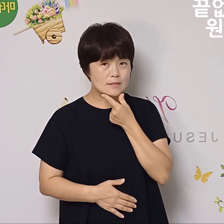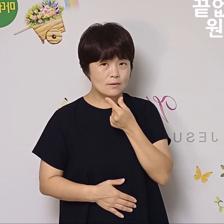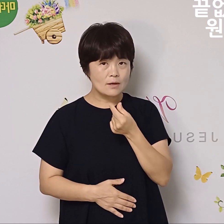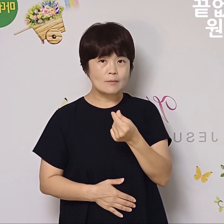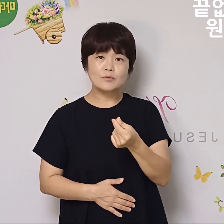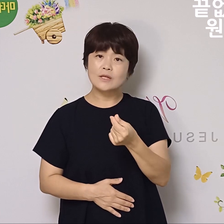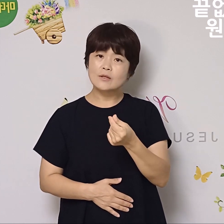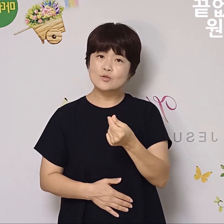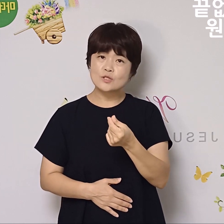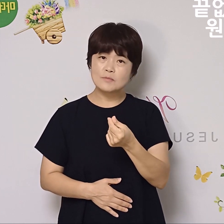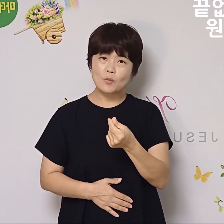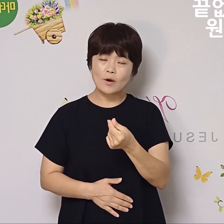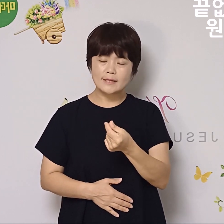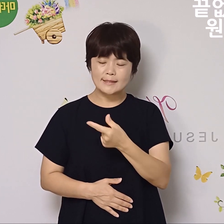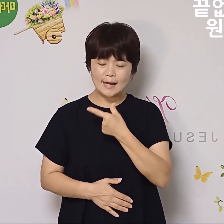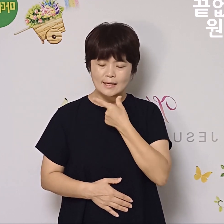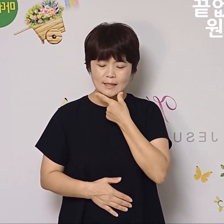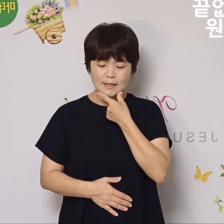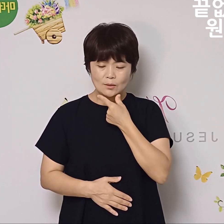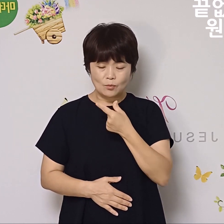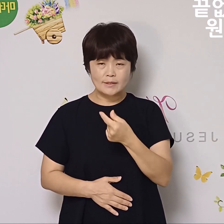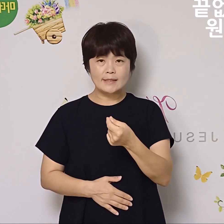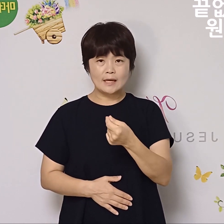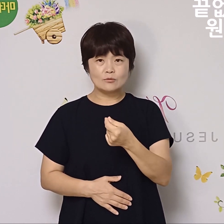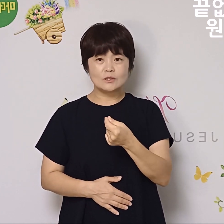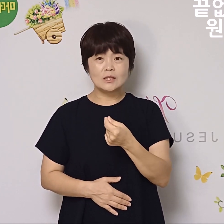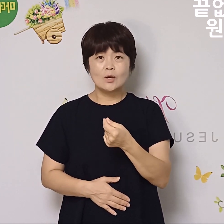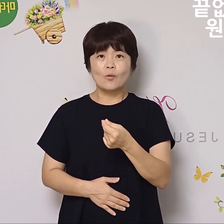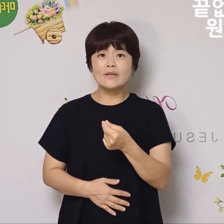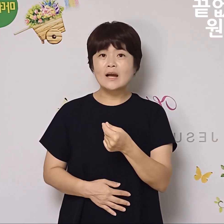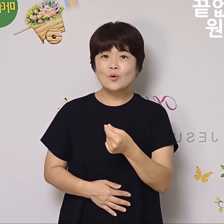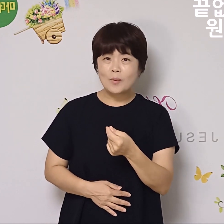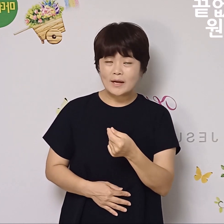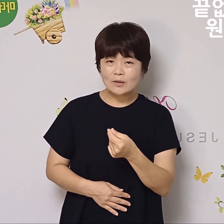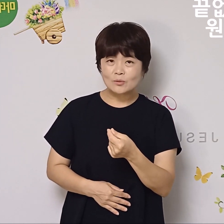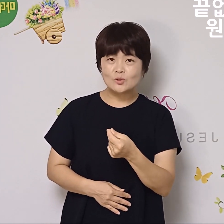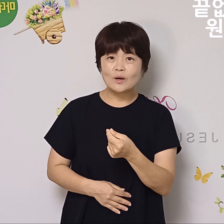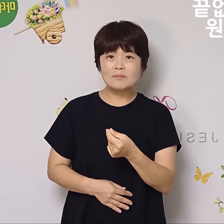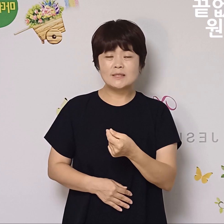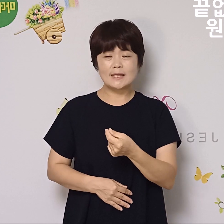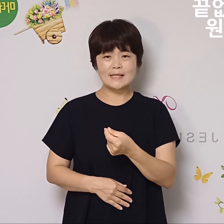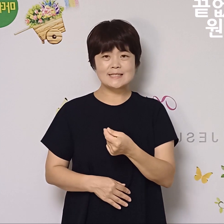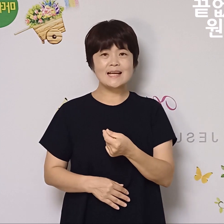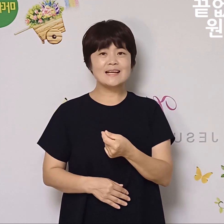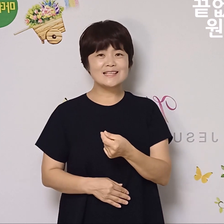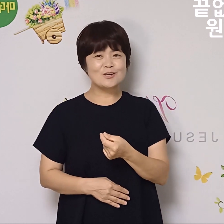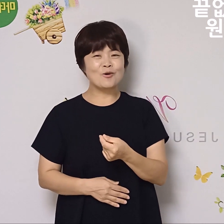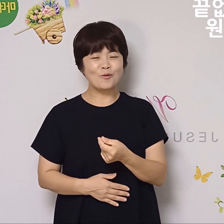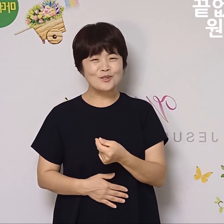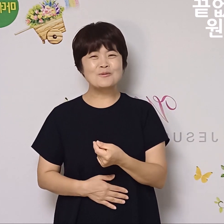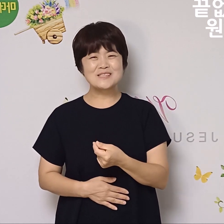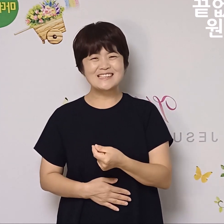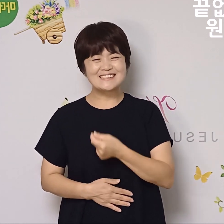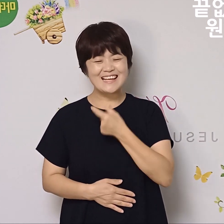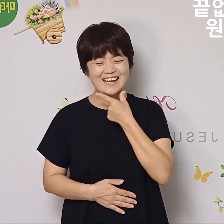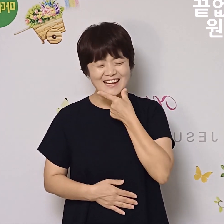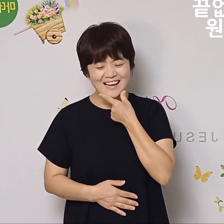아래에서 앞으로 당겨주시면 원하다. 원하다. 우리 원하고 바라고 기도합니다라는 찬양에서 원 없이 했는데